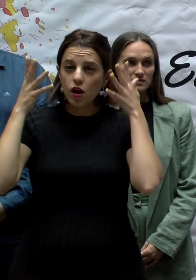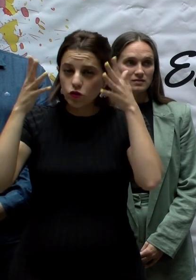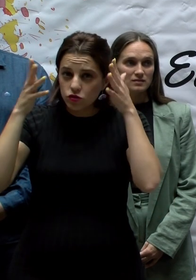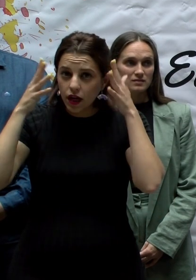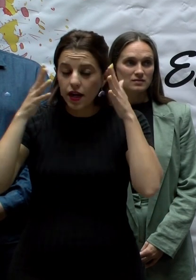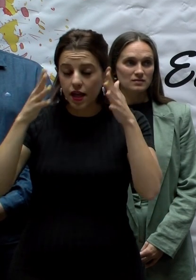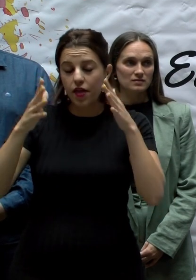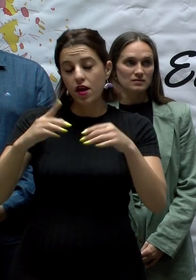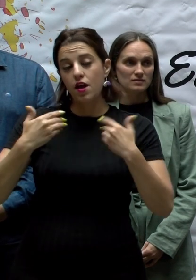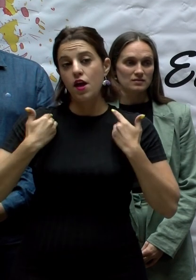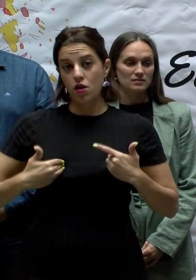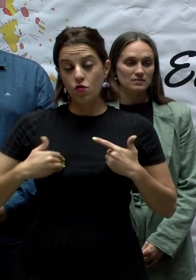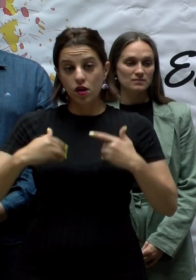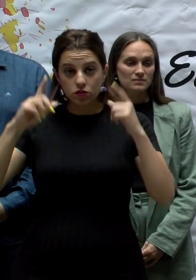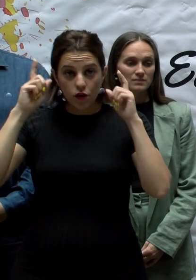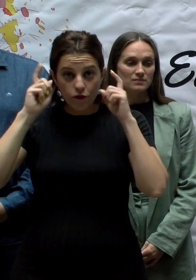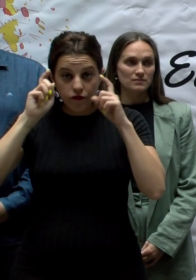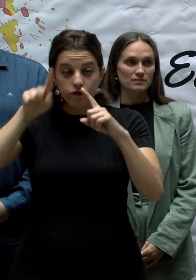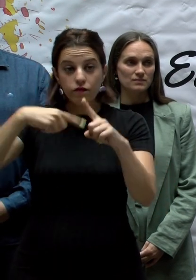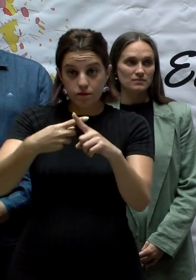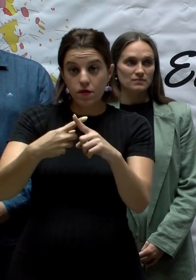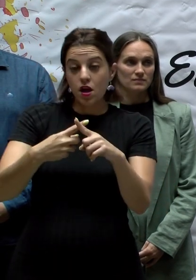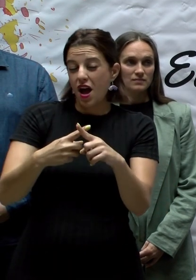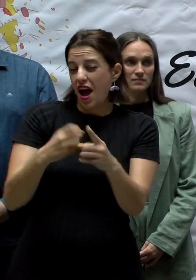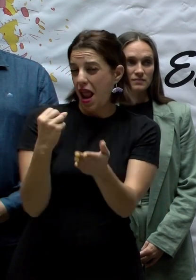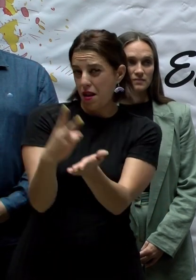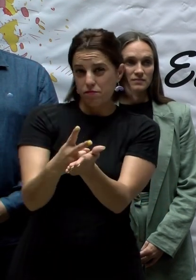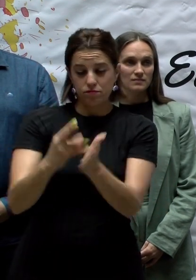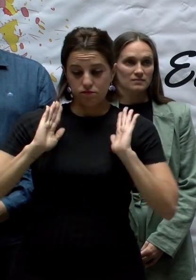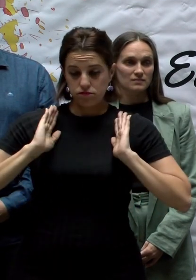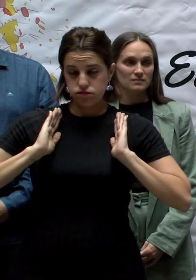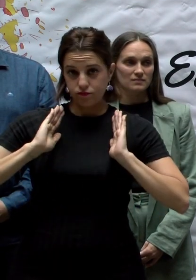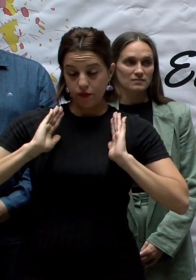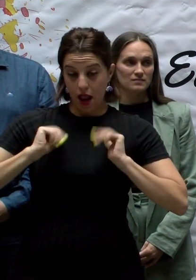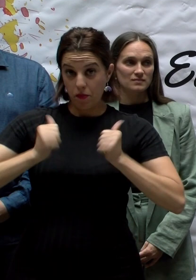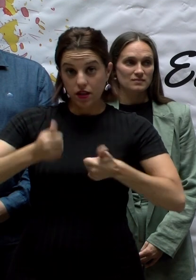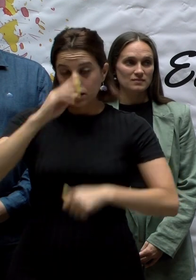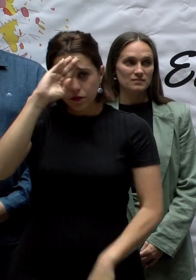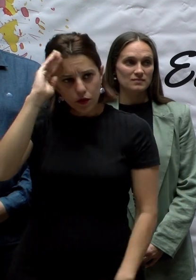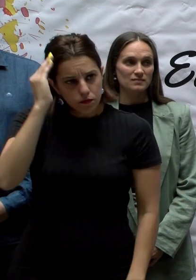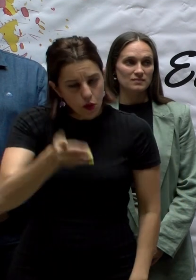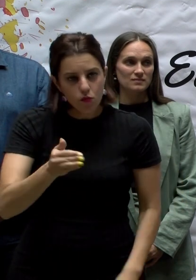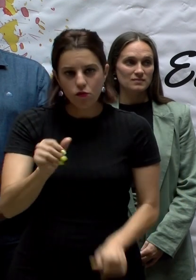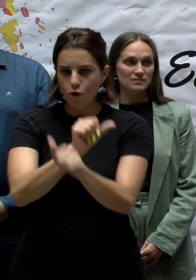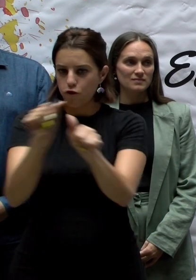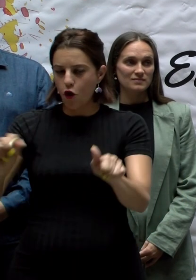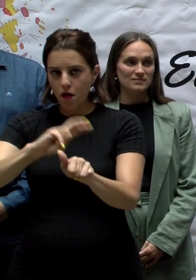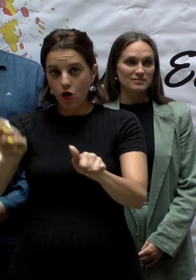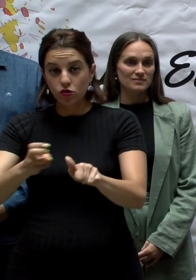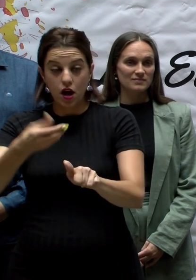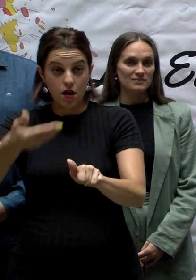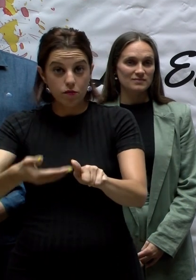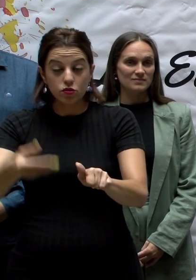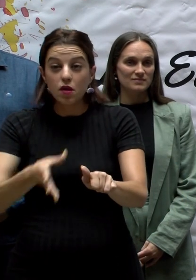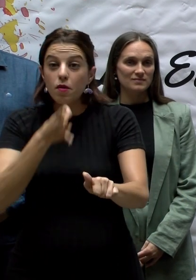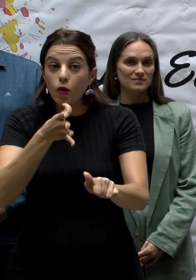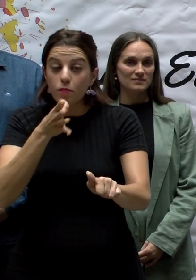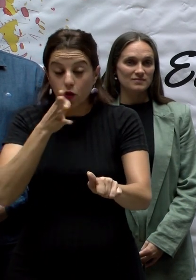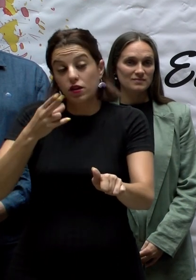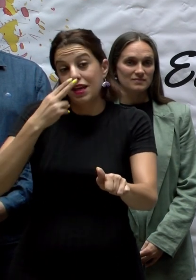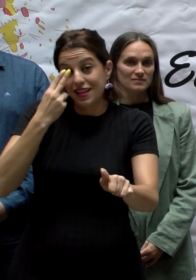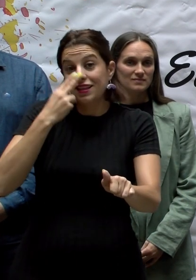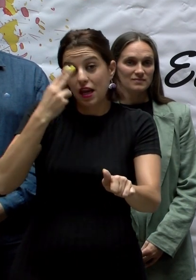este congreso desde el primer momento, como no podía ser de otra manera, por el interés para la comunidad educativa de la isla, que reúne a